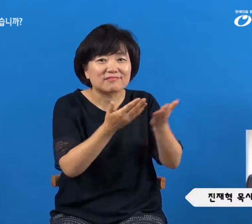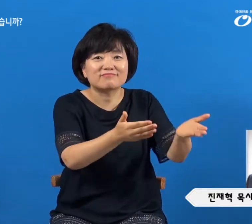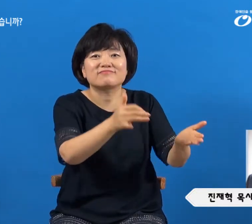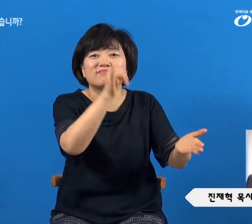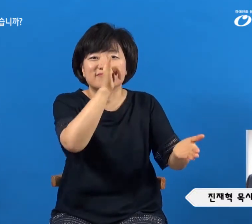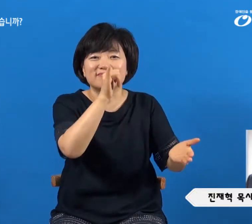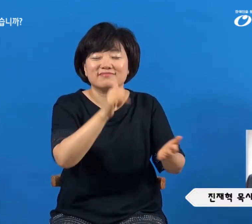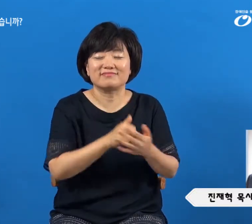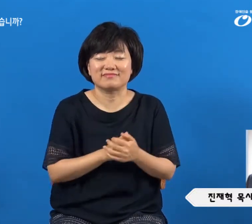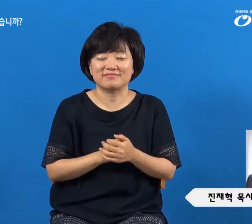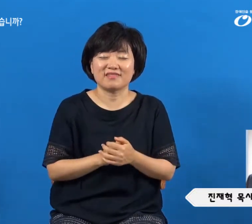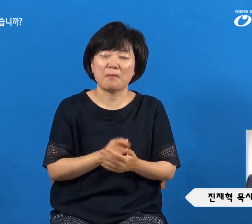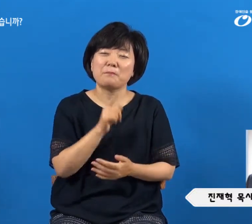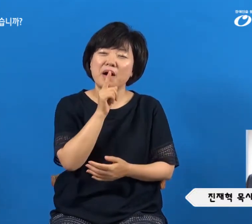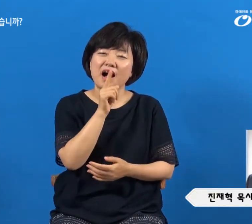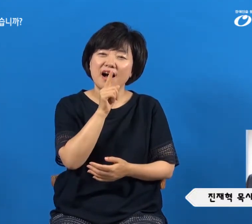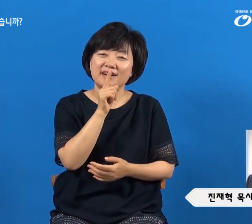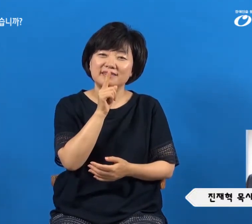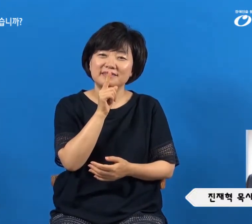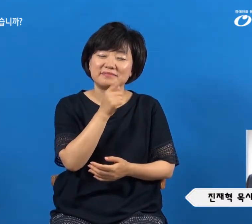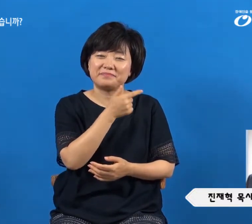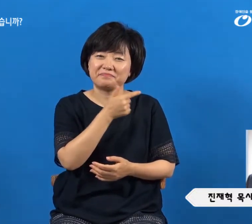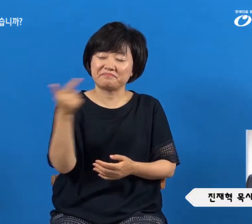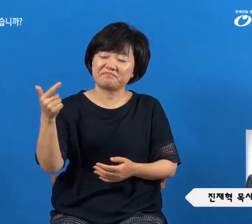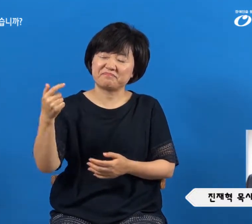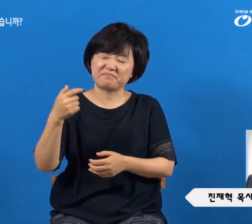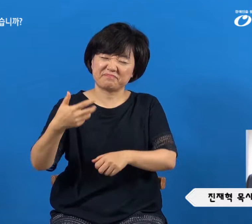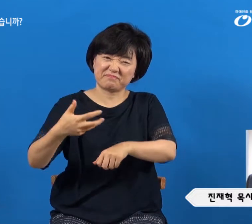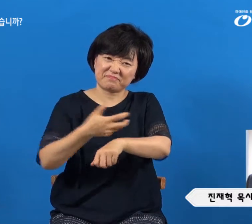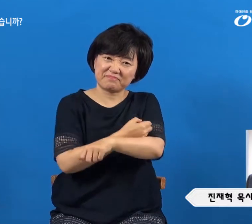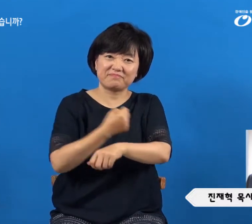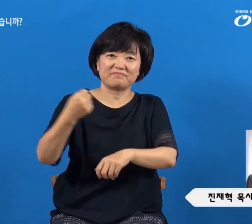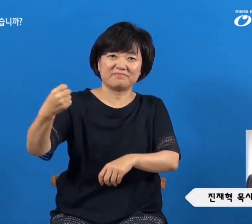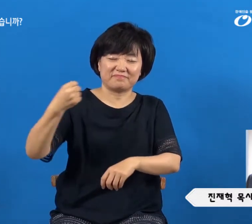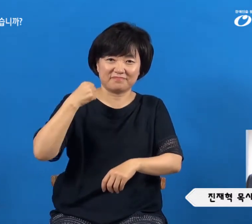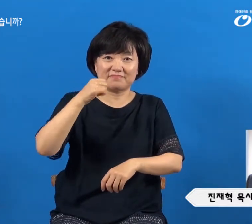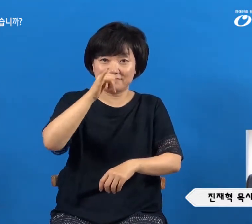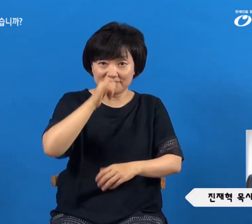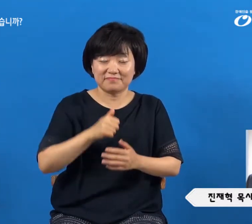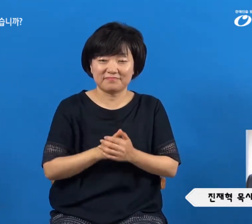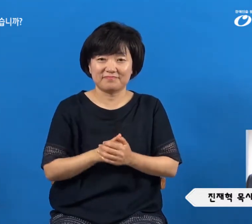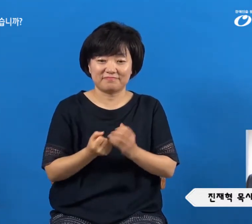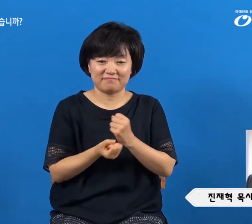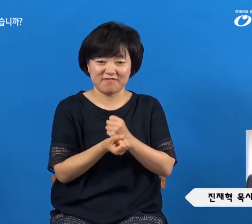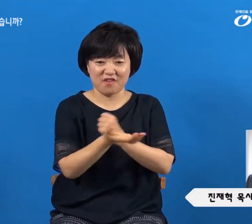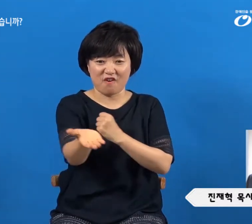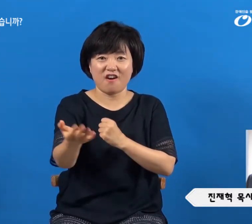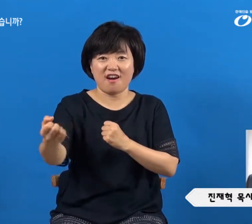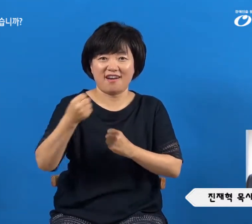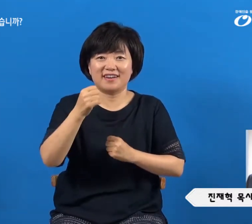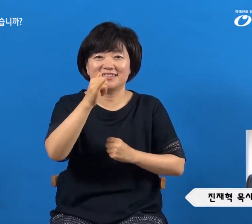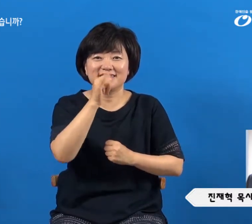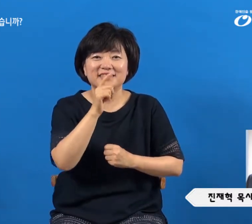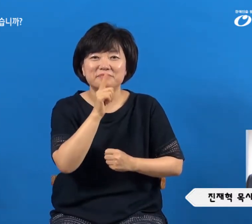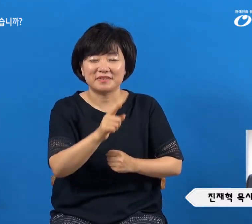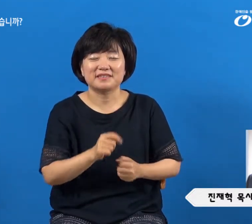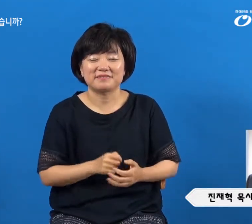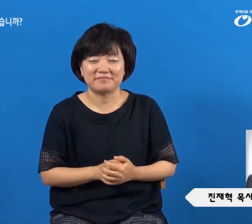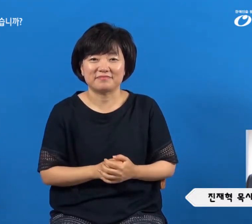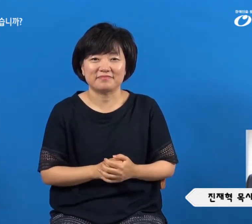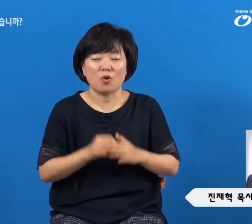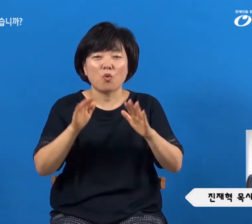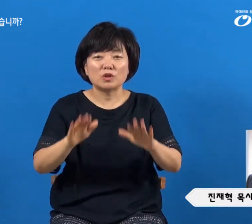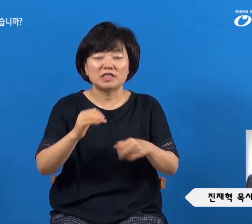합니다. 말이 얼마나 파워풀하고 얼마나 영향력이 있는가.